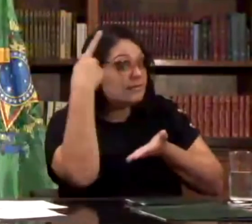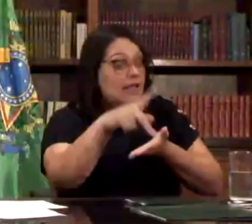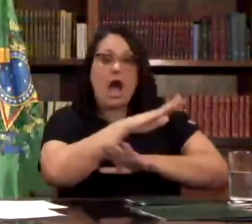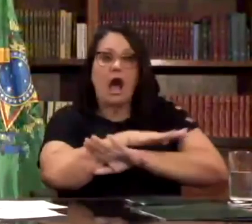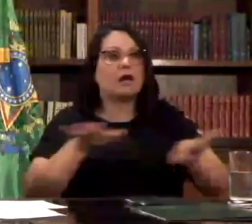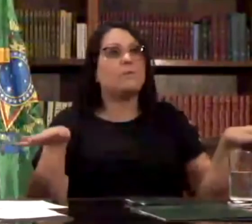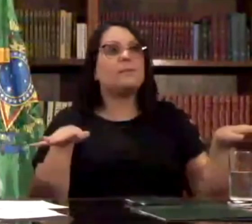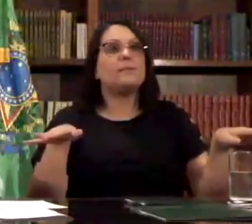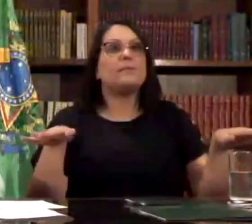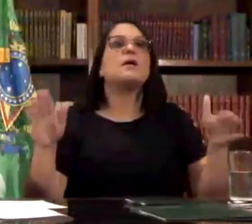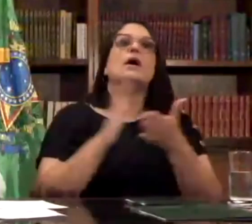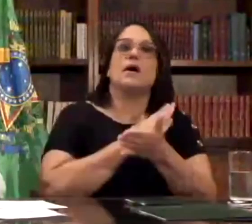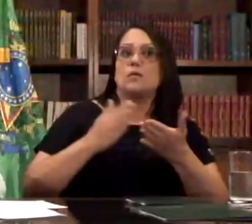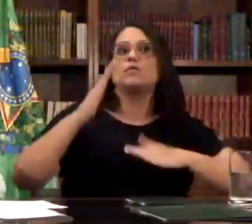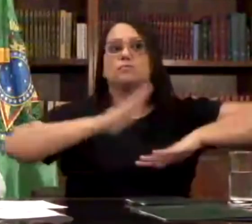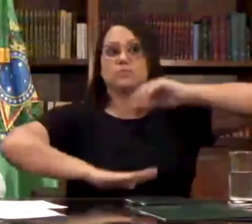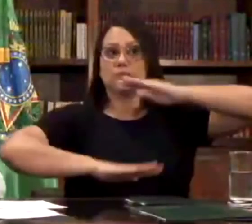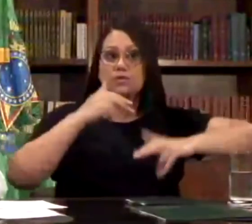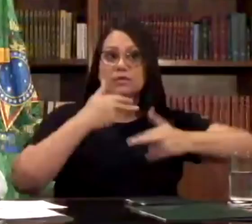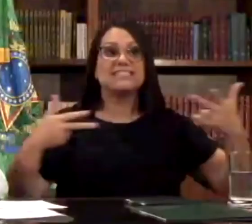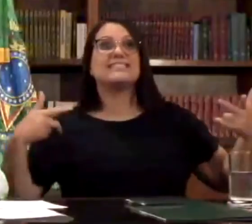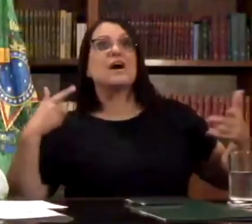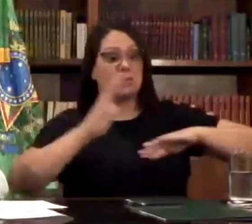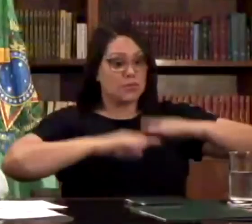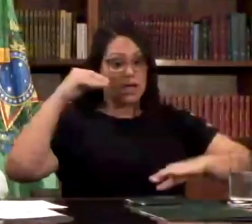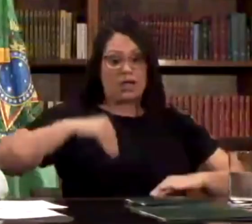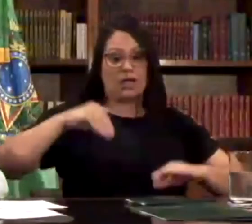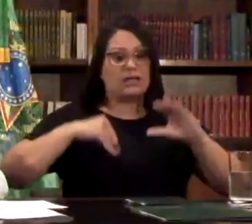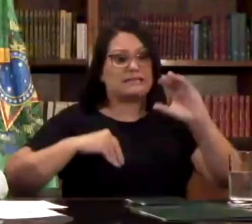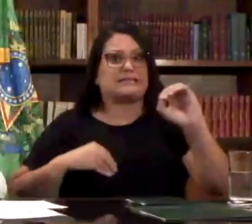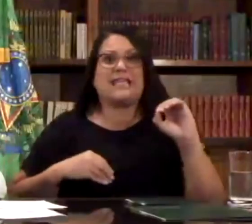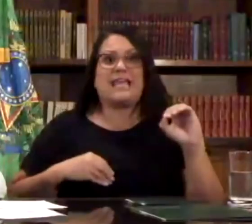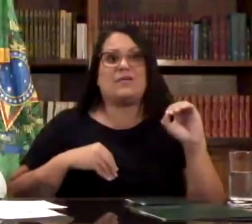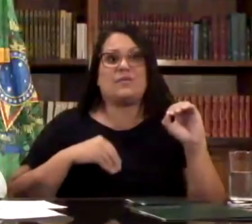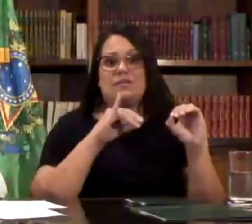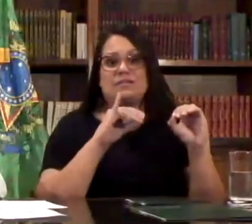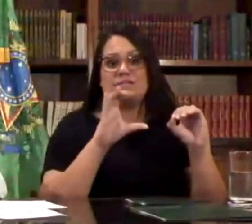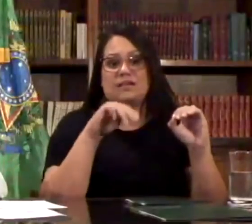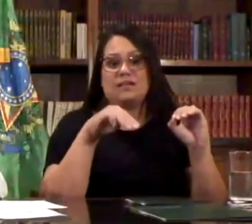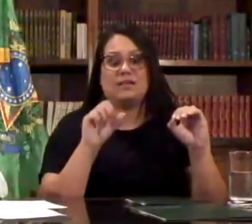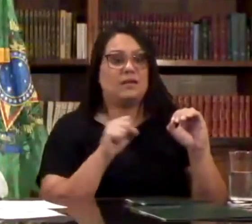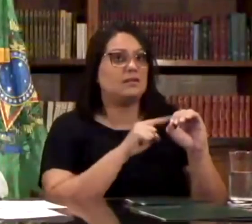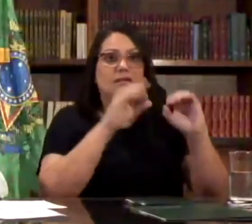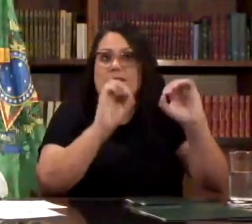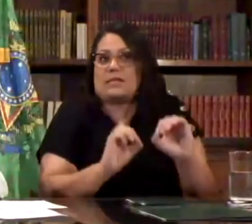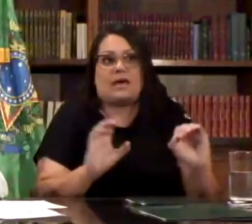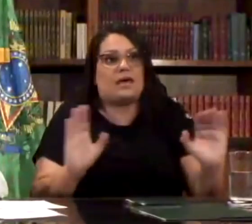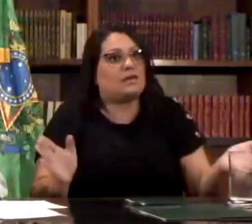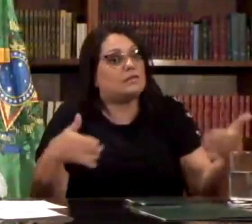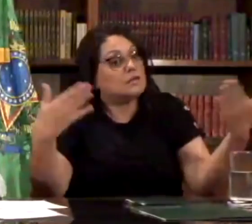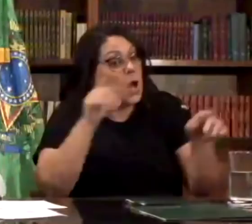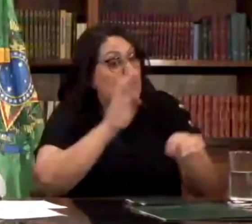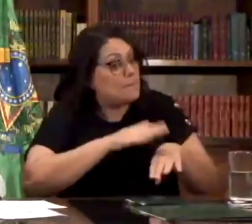certas profissões aí que a arrecadação é zero do ICMS, já tinham problemas. Agora, não venha